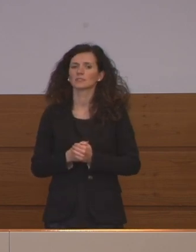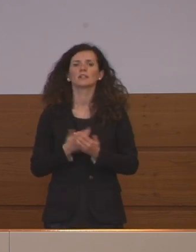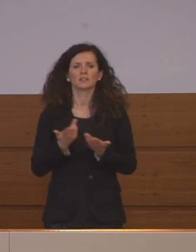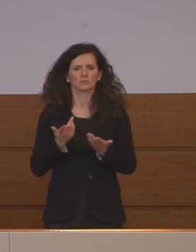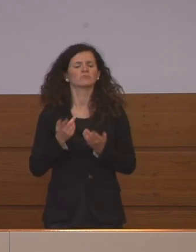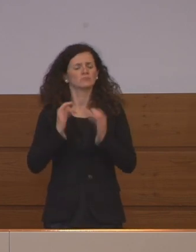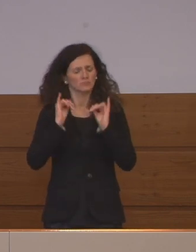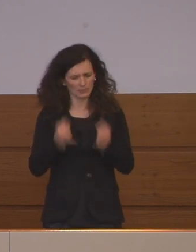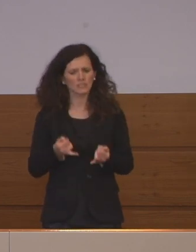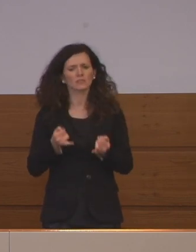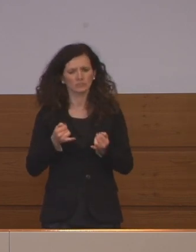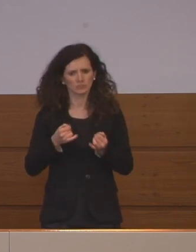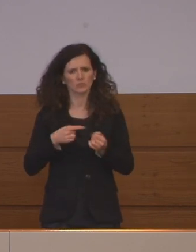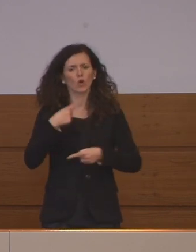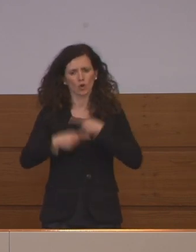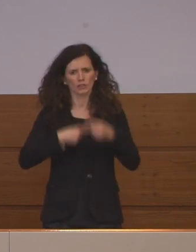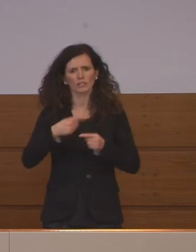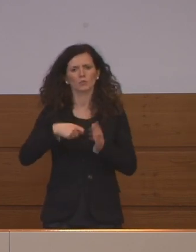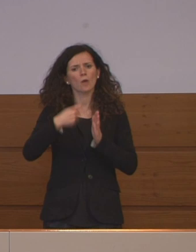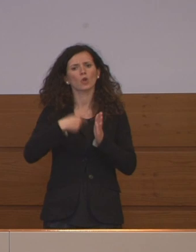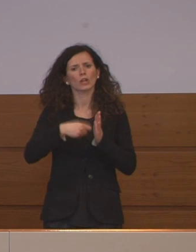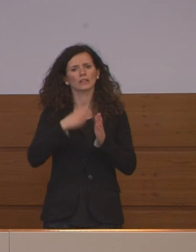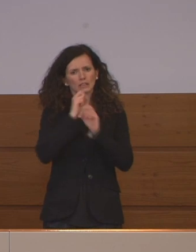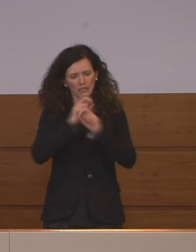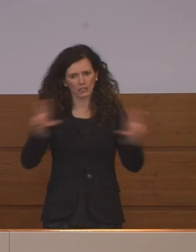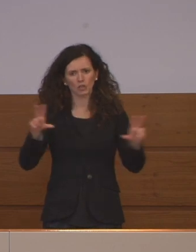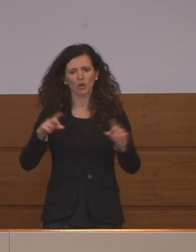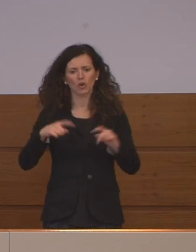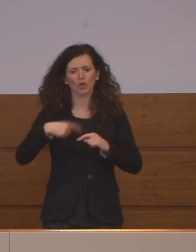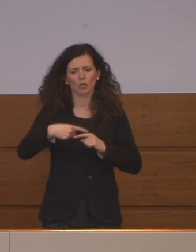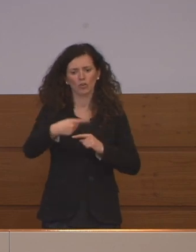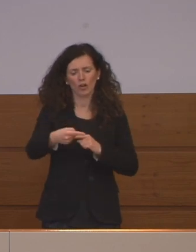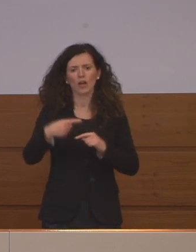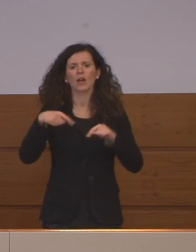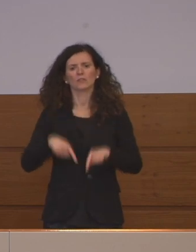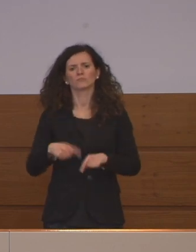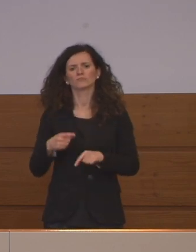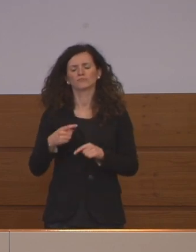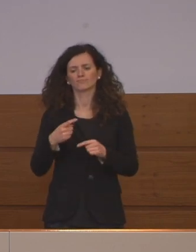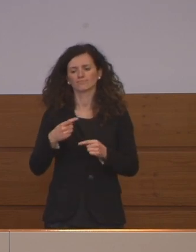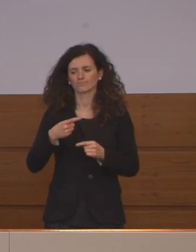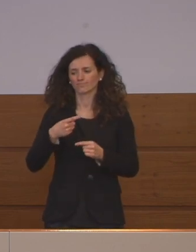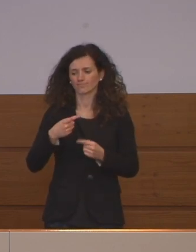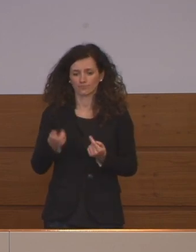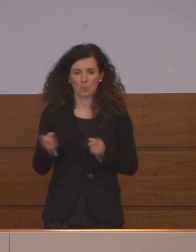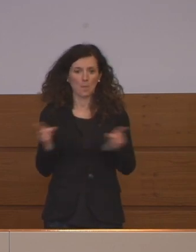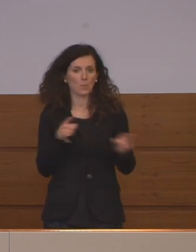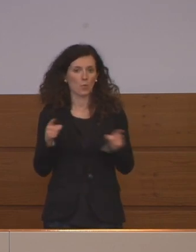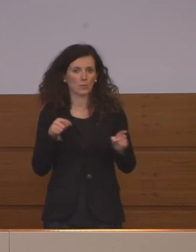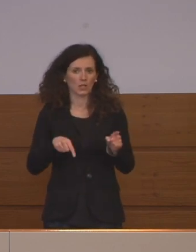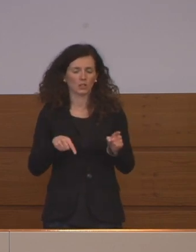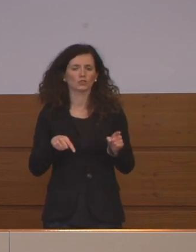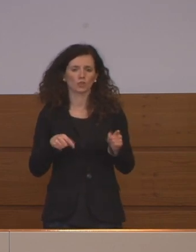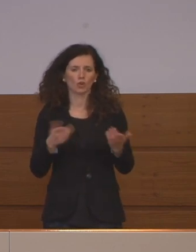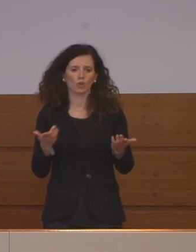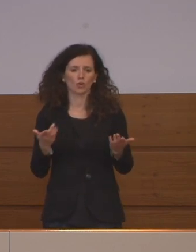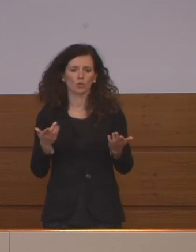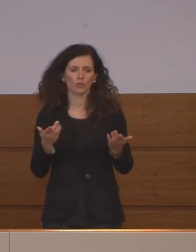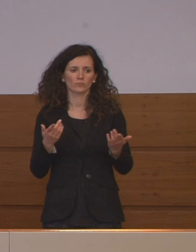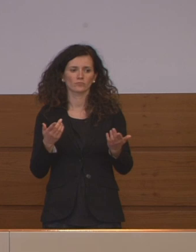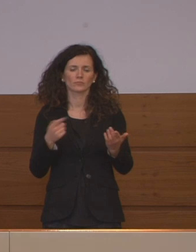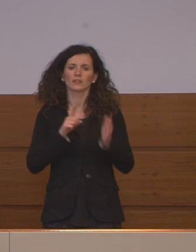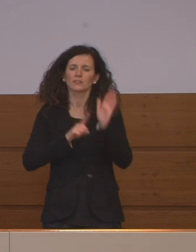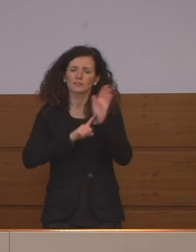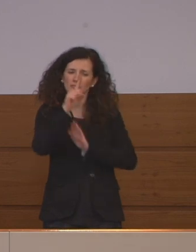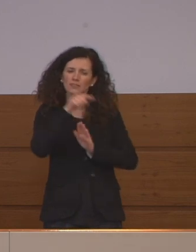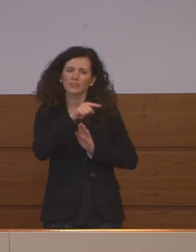assolutamente sì nei prossimi giorni adesso capiremo probabilmente al momento ancora non è noto